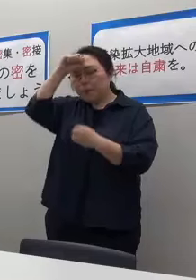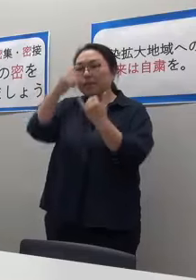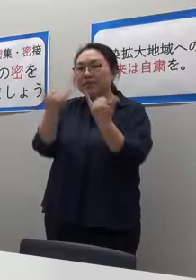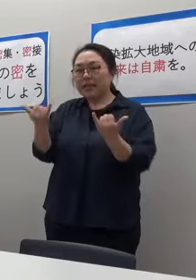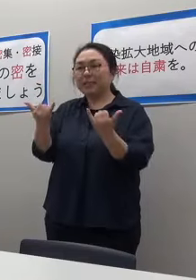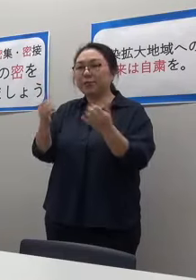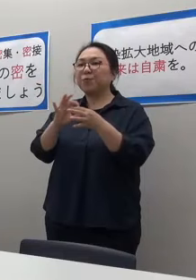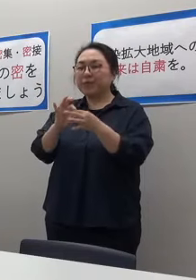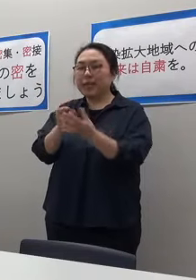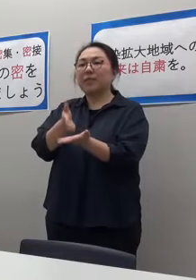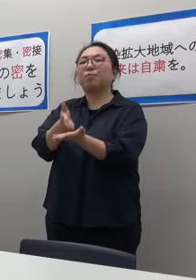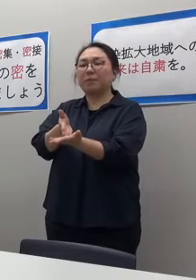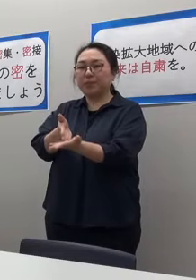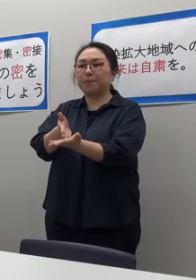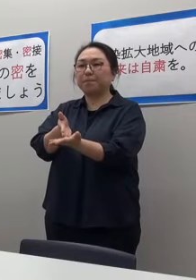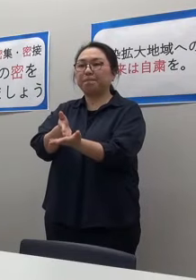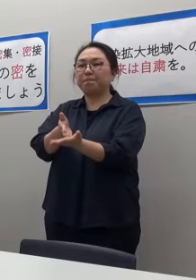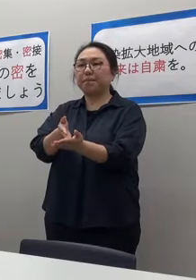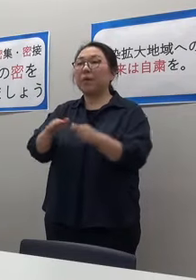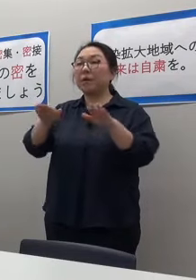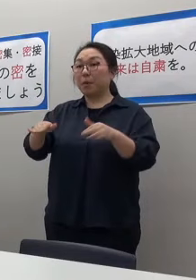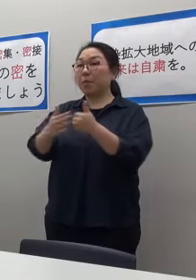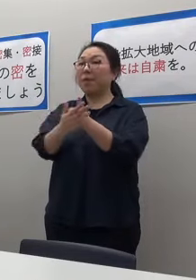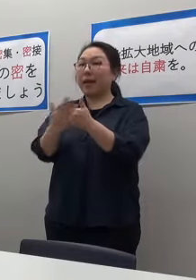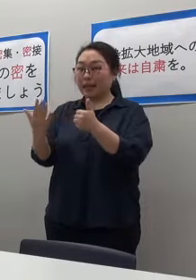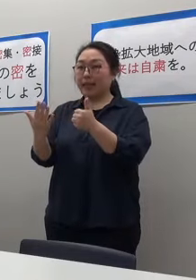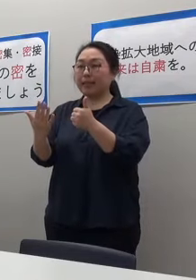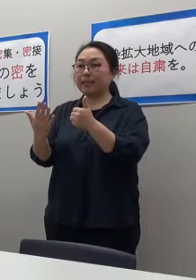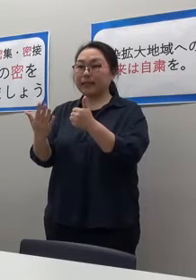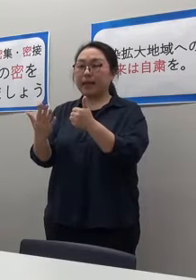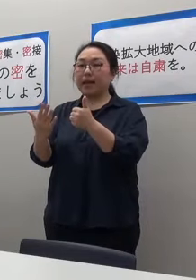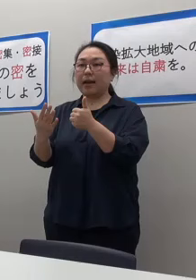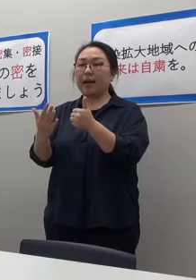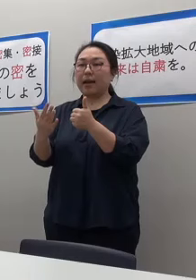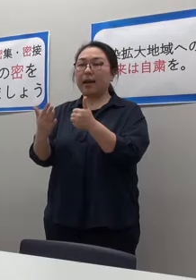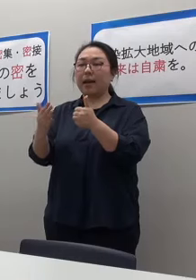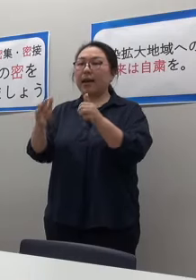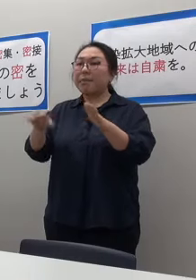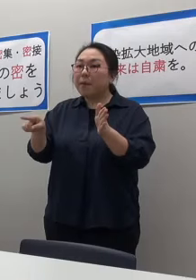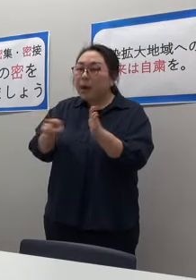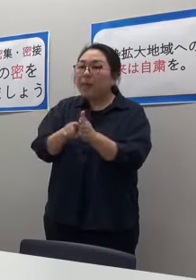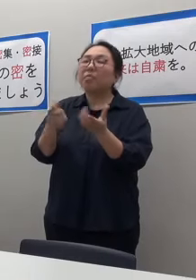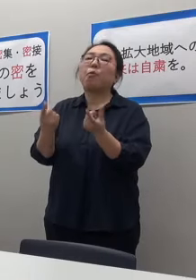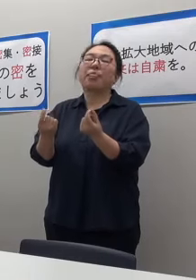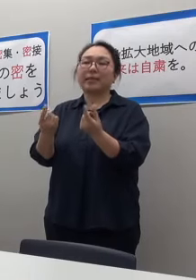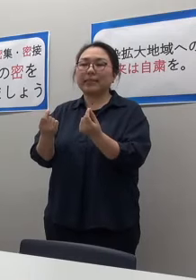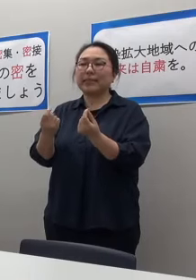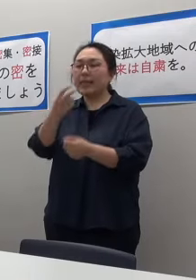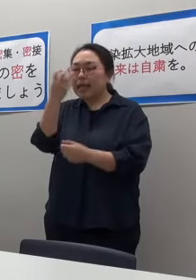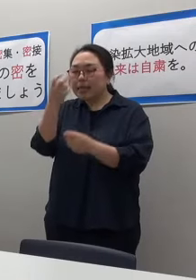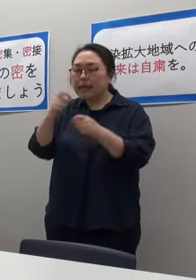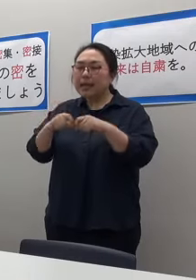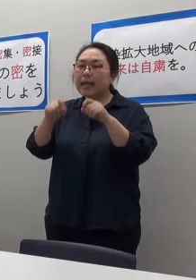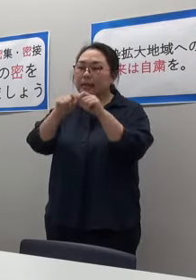ていただきます。なお本日の会見でございますが、これまでの会見と同様、検査結果を受けて